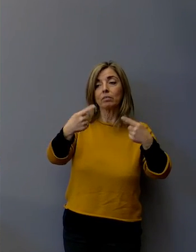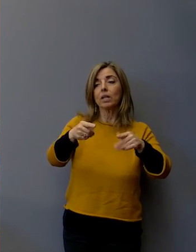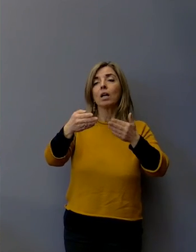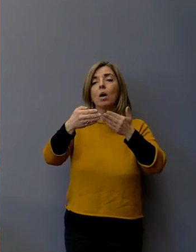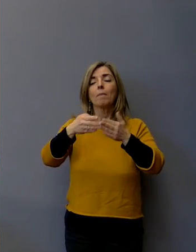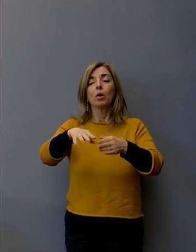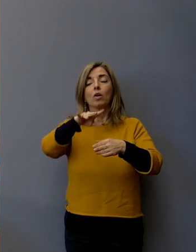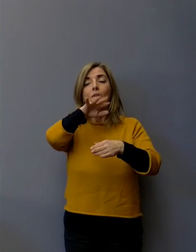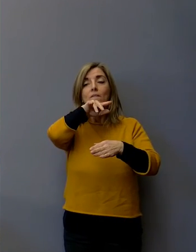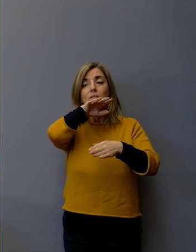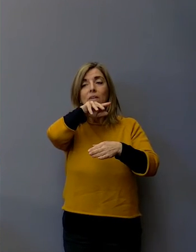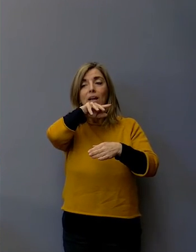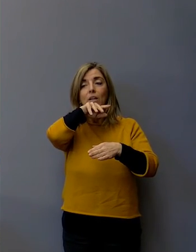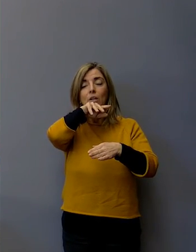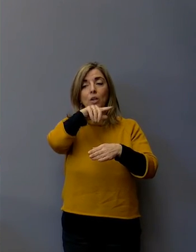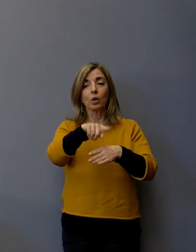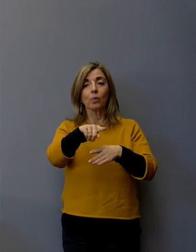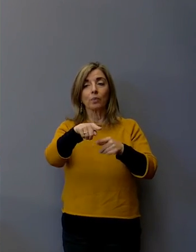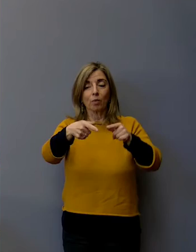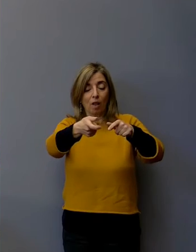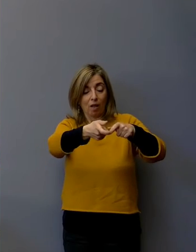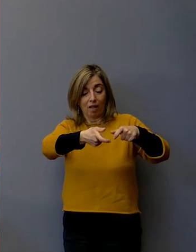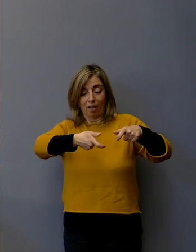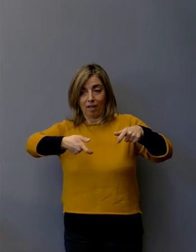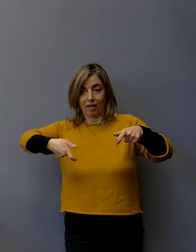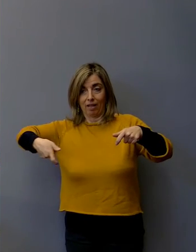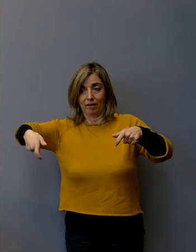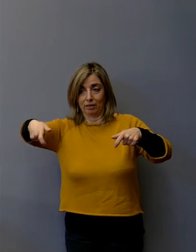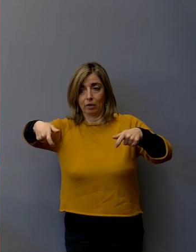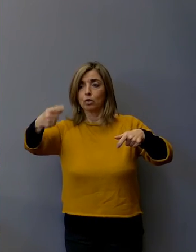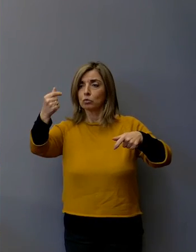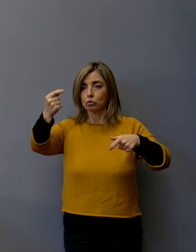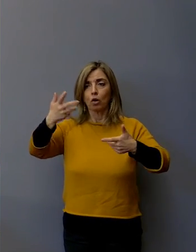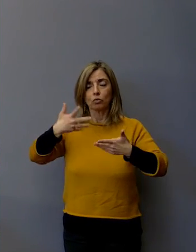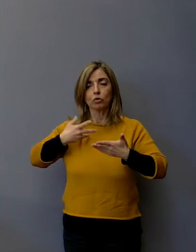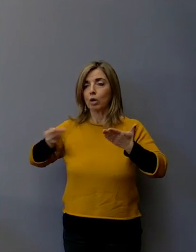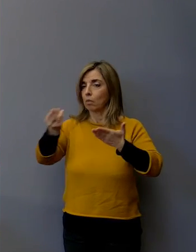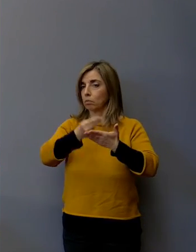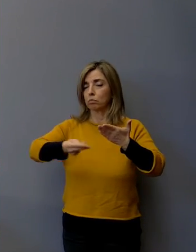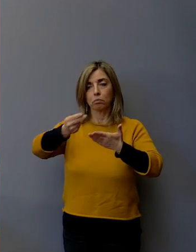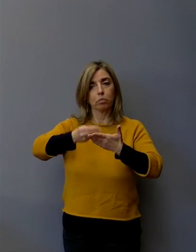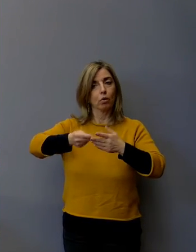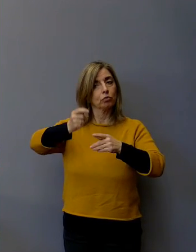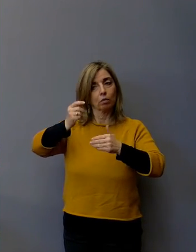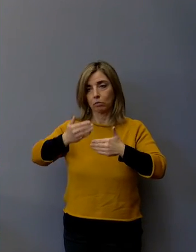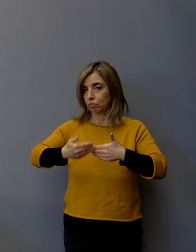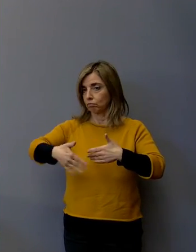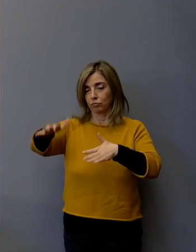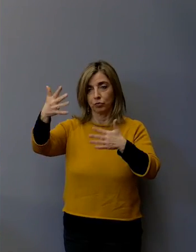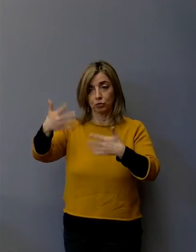così il porto vecchio che cerca e quello che a semicerchio ci sono i soldi e progetto stai già partiti con una progettazione